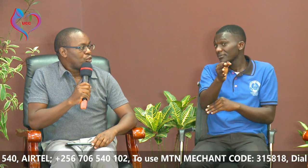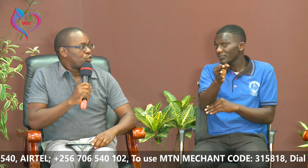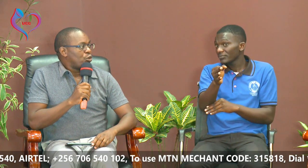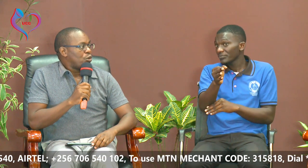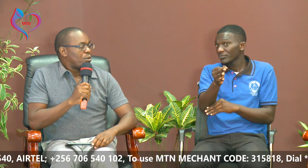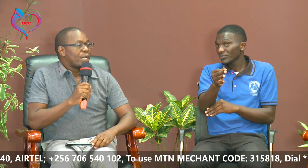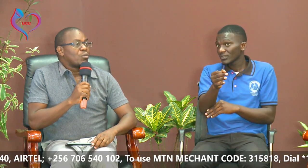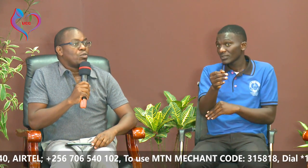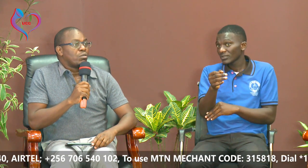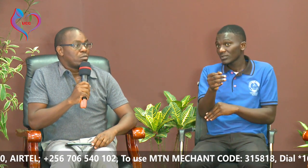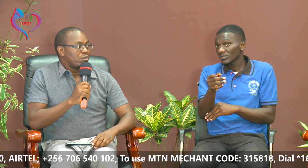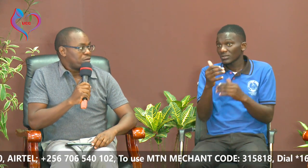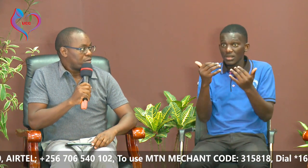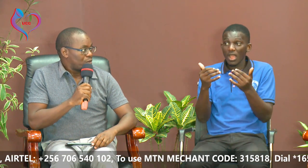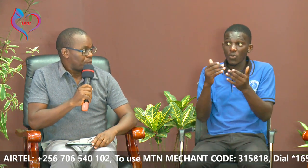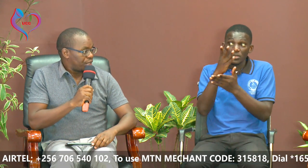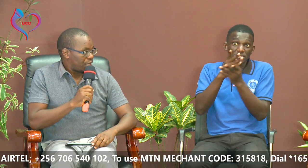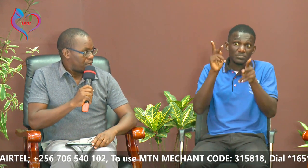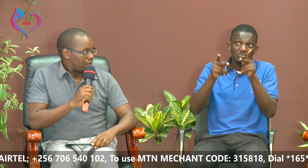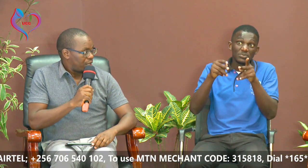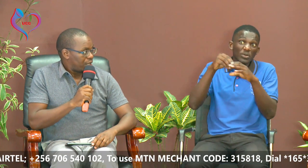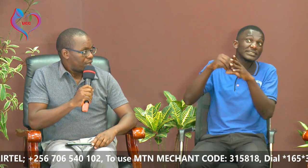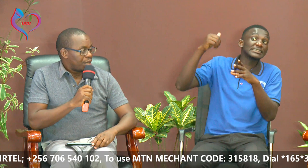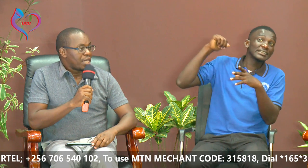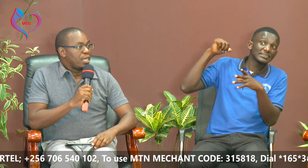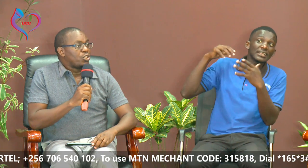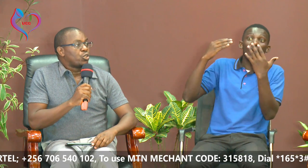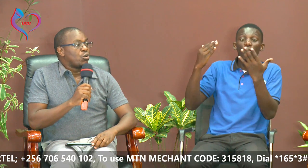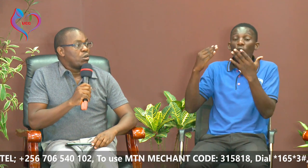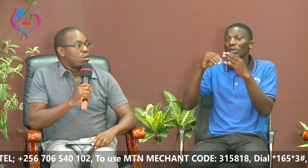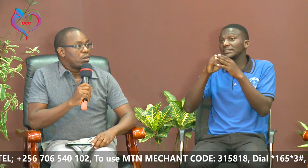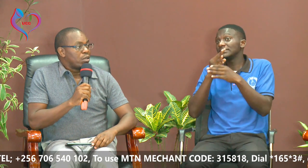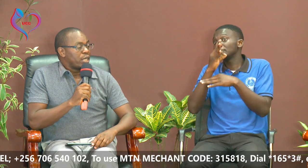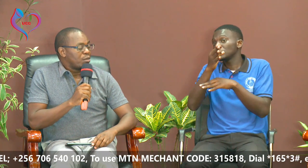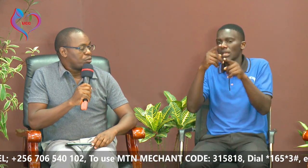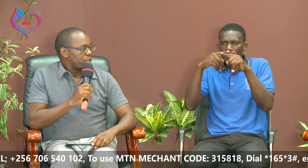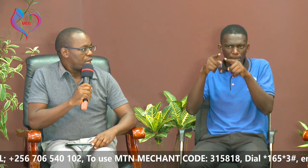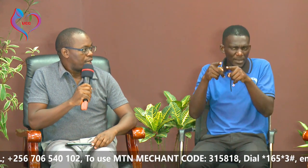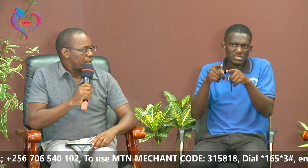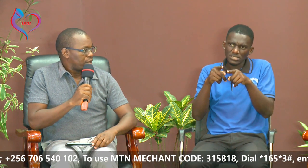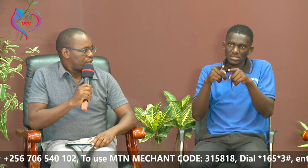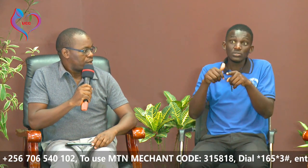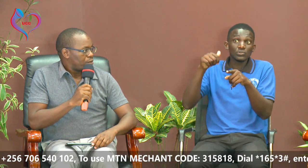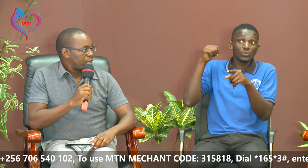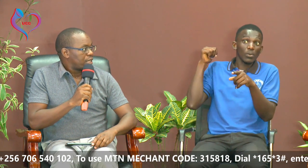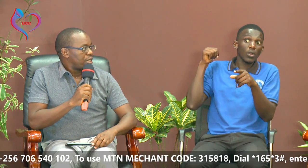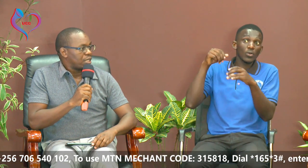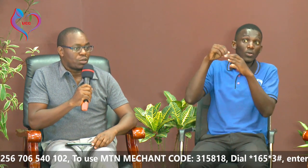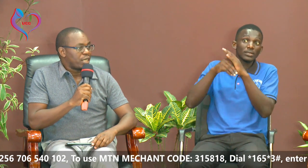jjo oba bali mu bijja na ye jjo eri mu ntaana wagizise togenda